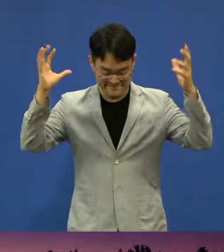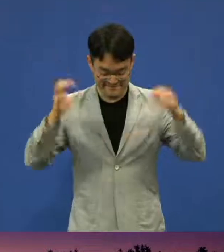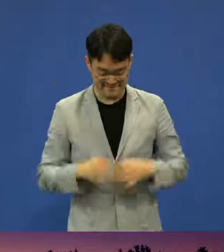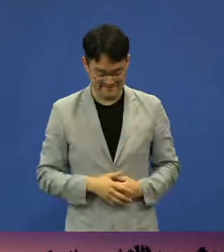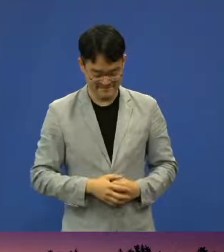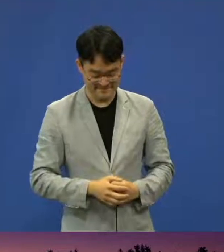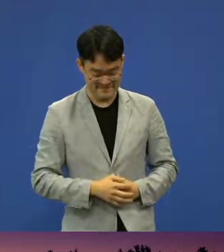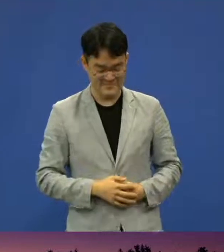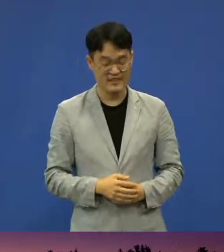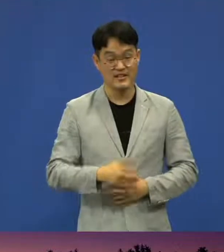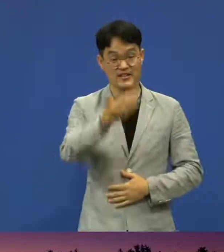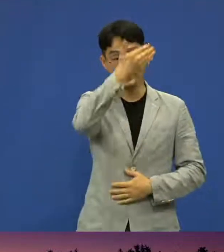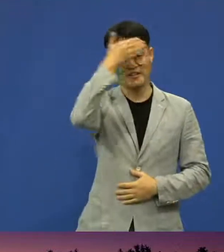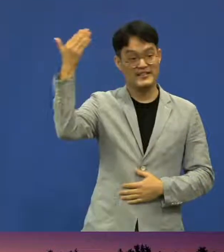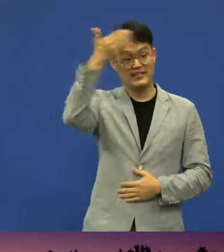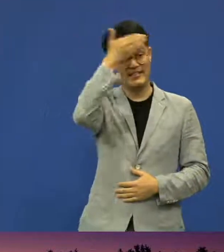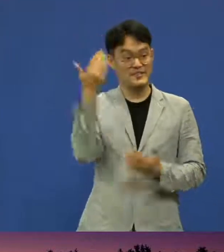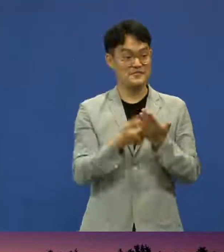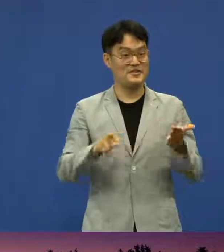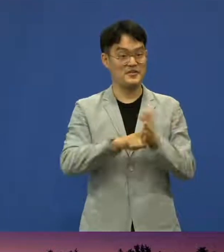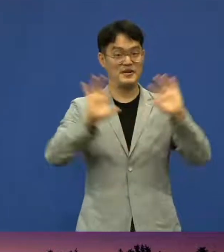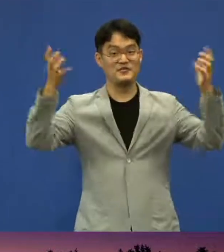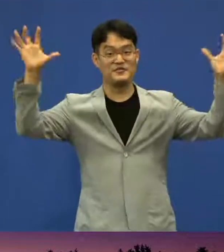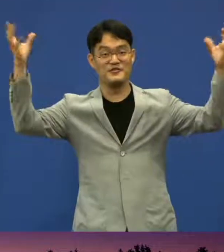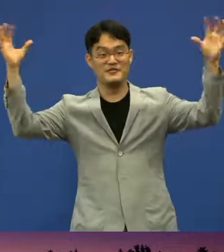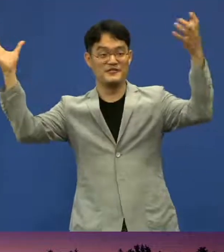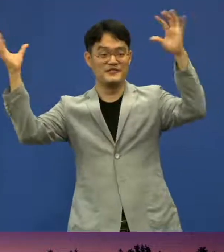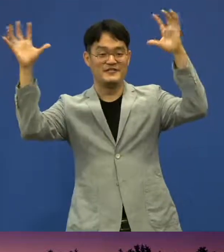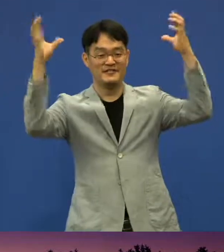네, 우리 청년들 향해서 박수하죠.